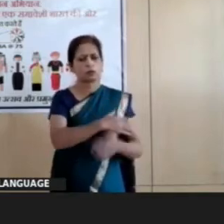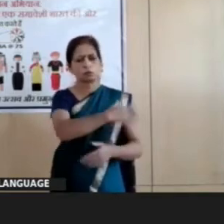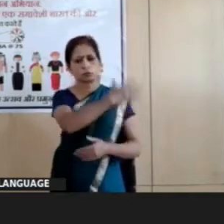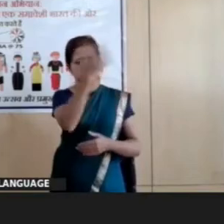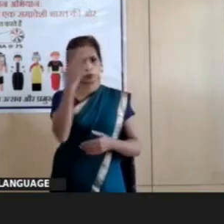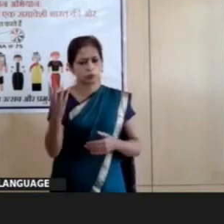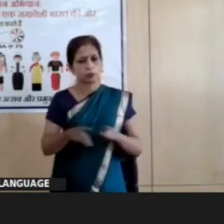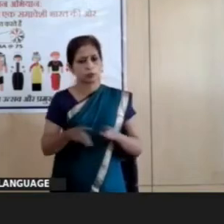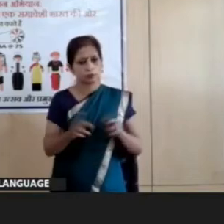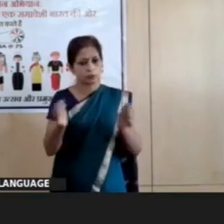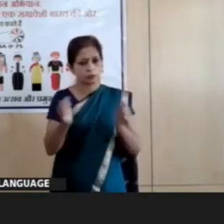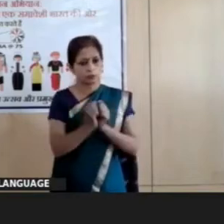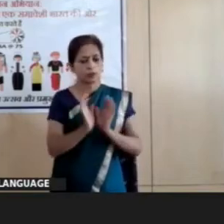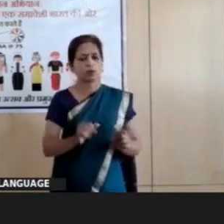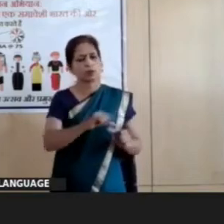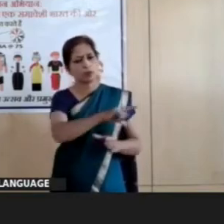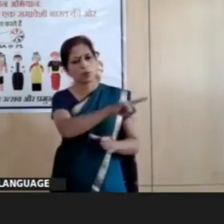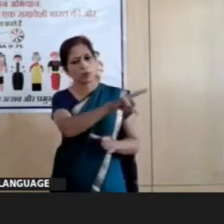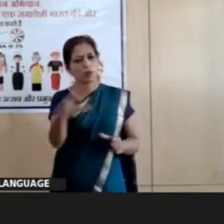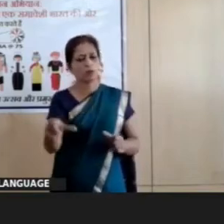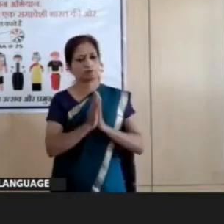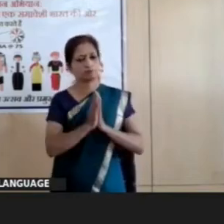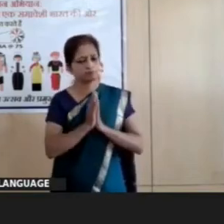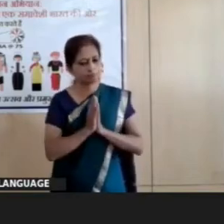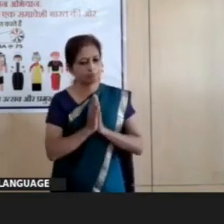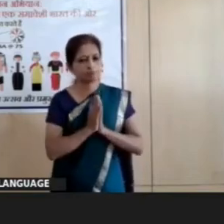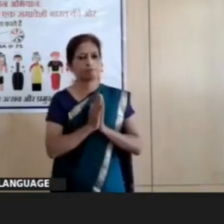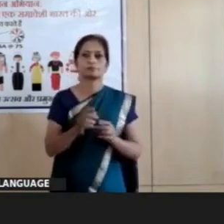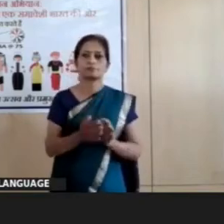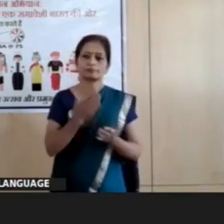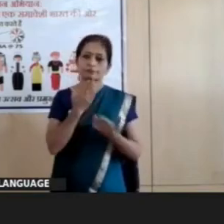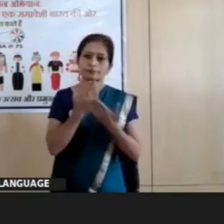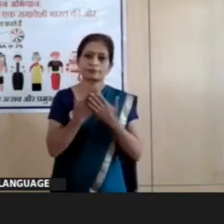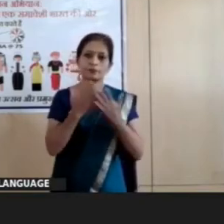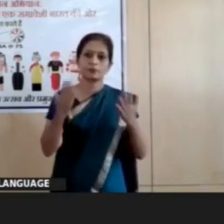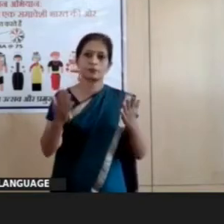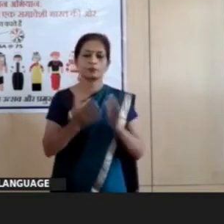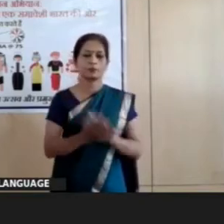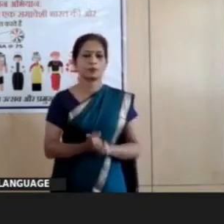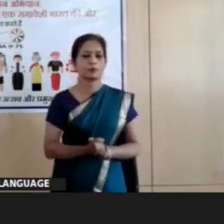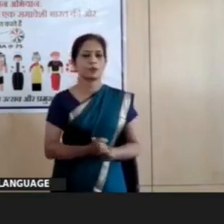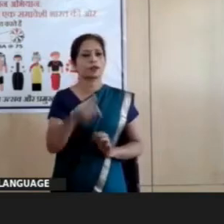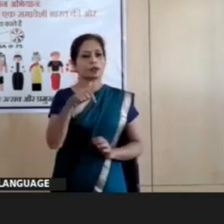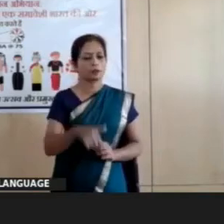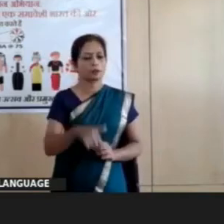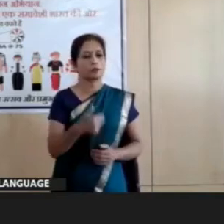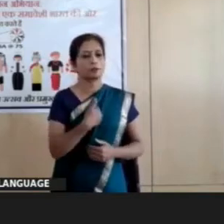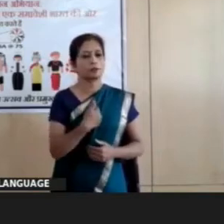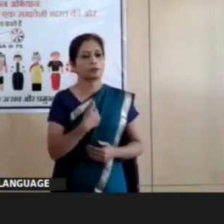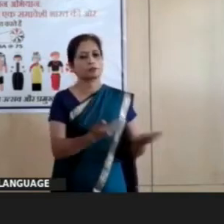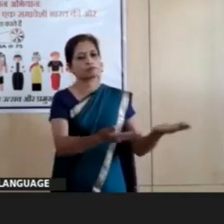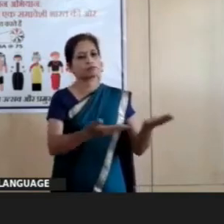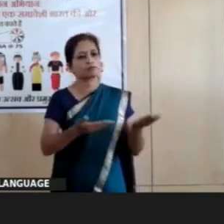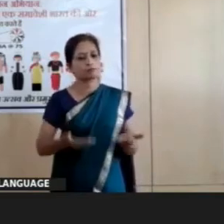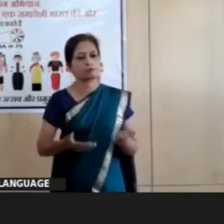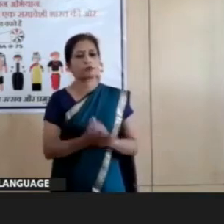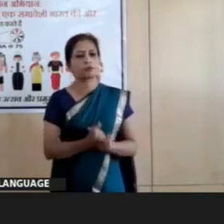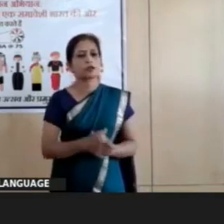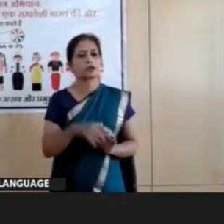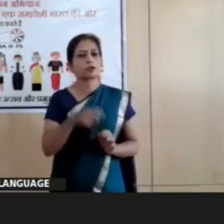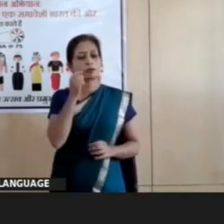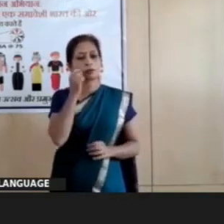साथ जुड़ेंगे, सबको मैं बहुत बहुत अभिनंदन करता हूं। नमस्कार, प्रणाम। धन्यवाद सर। अब मैं आमंत्रित करना चाहूंगी